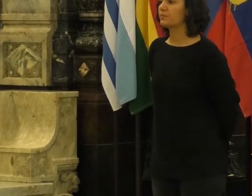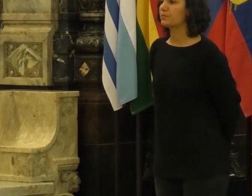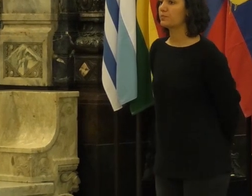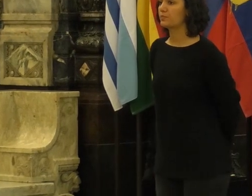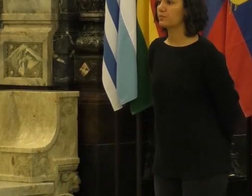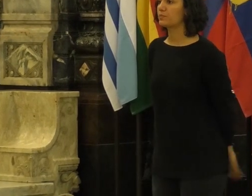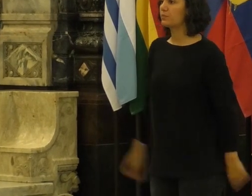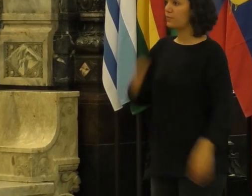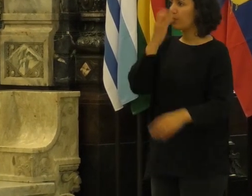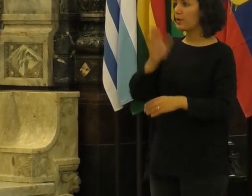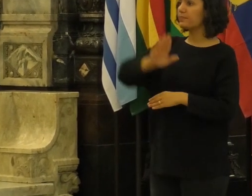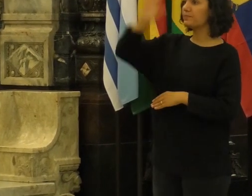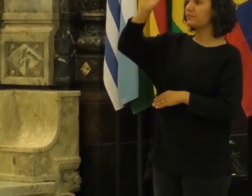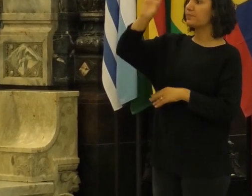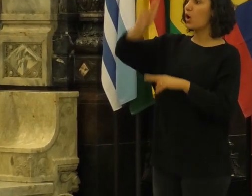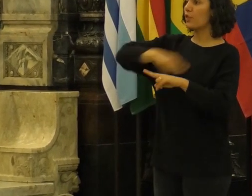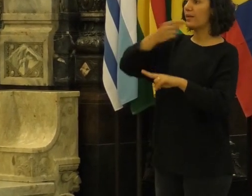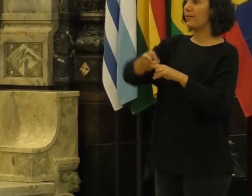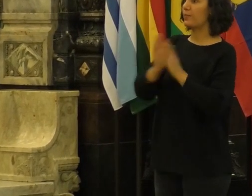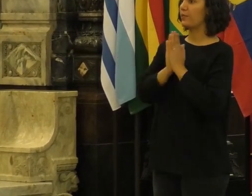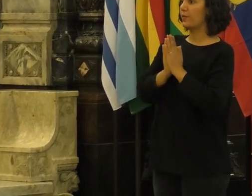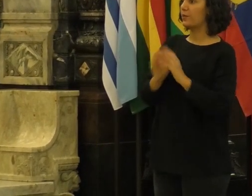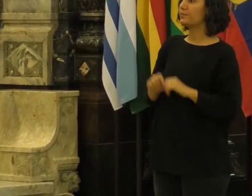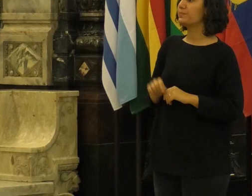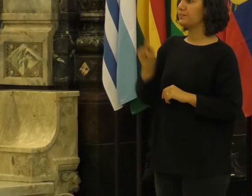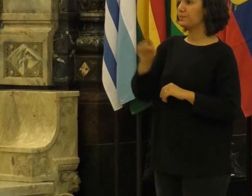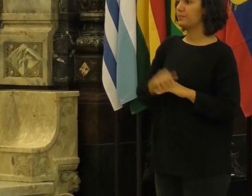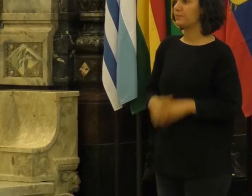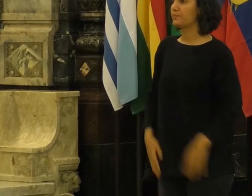Qué bueno levantar la mano, por favor. Ahí.